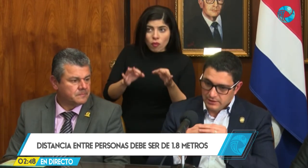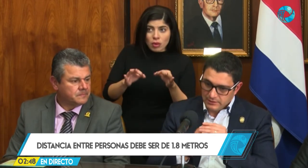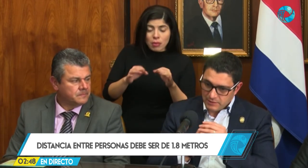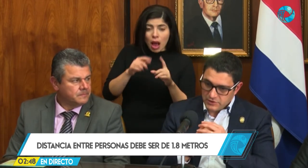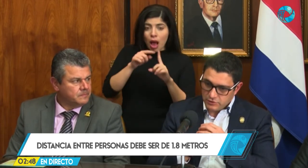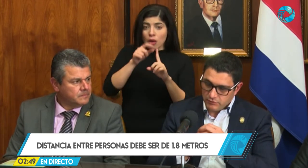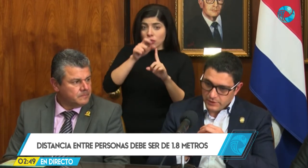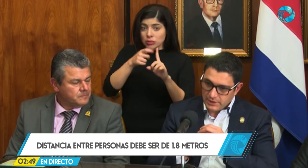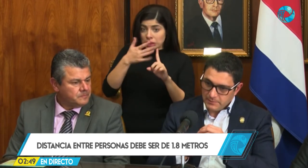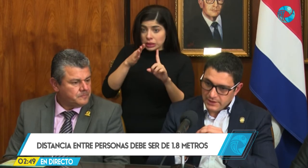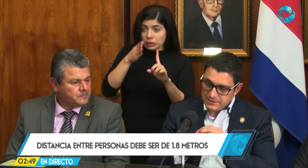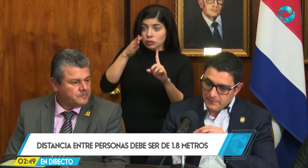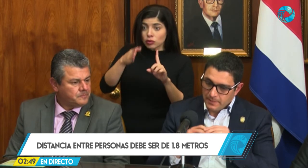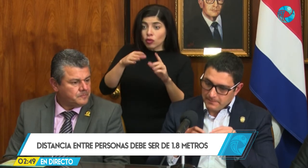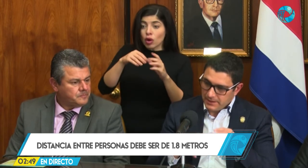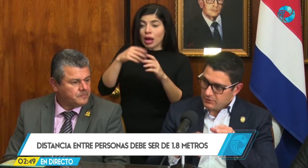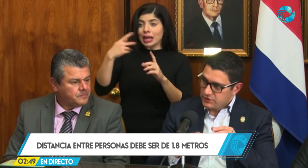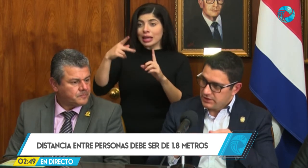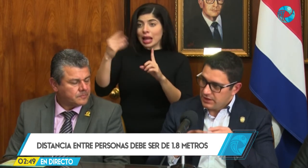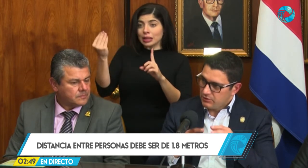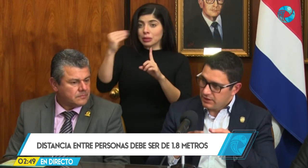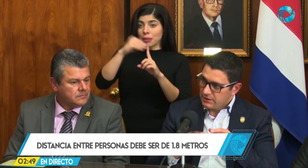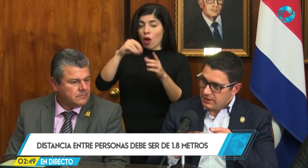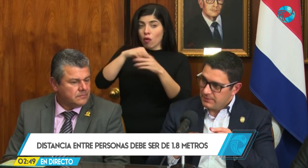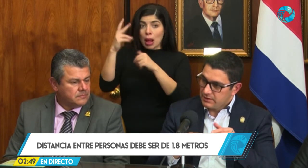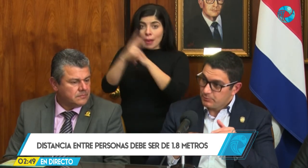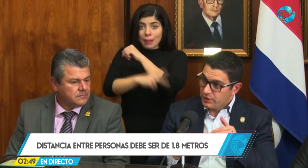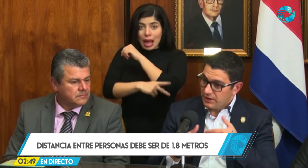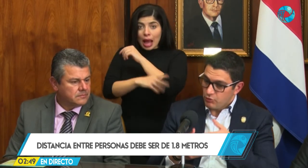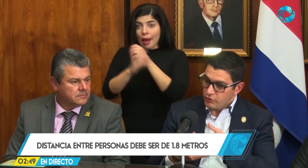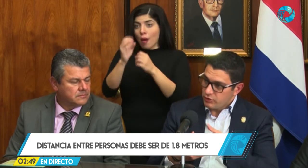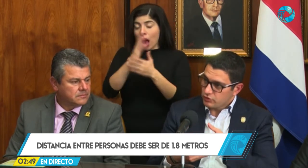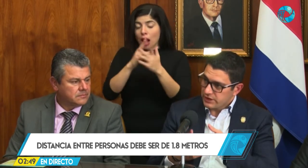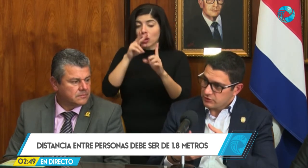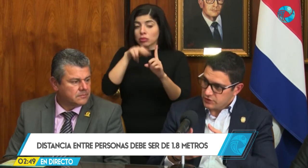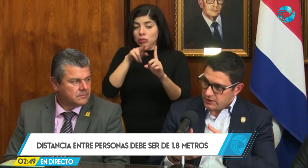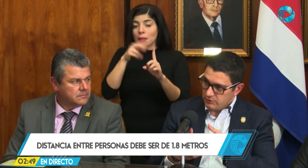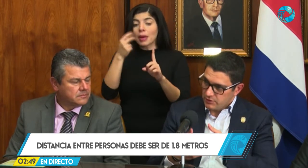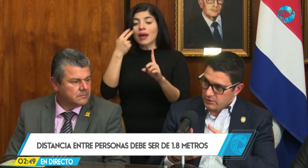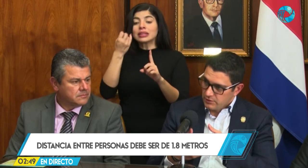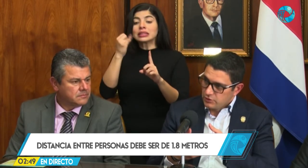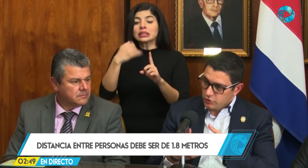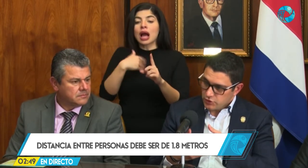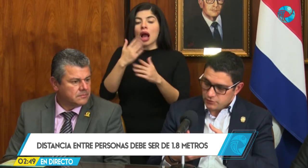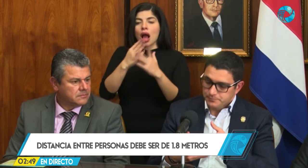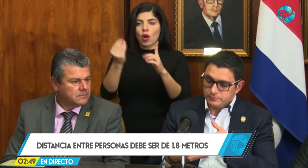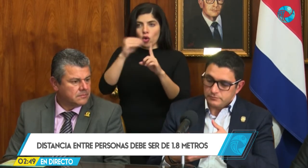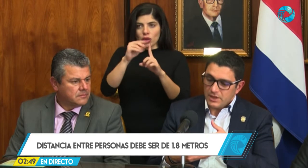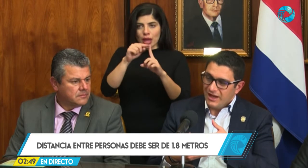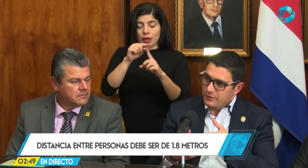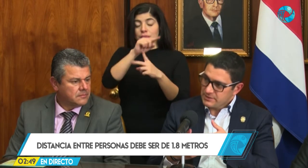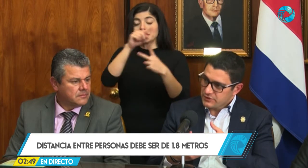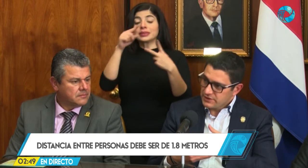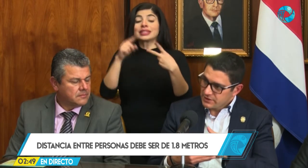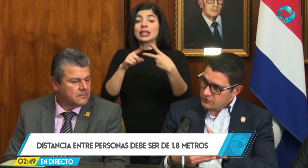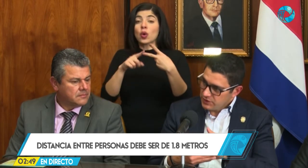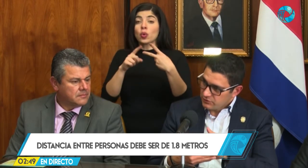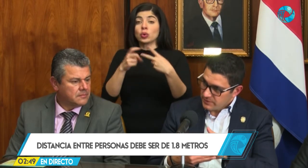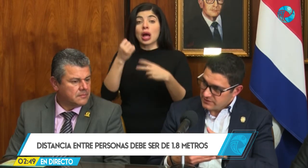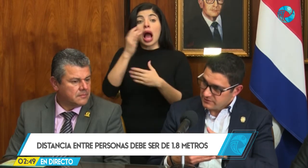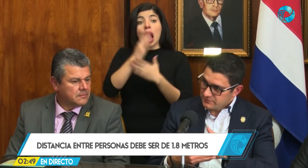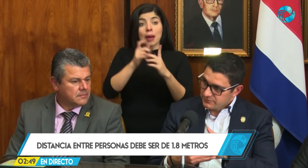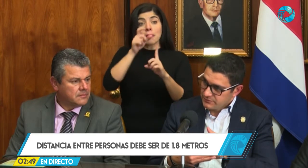alta transmisión fuera del país, para considerarlo que verdaderamente puede ocurrir un contacto cercano. 2, aunque esa persona esté